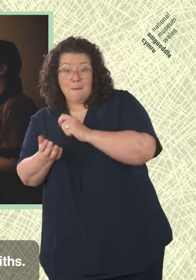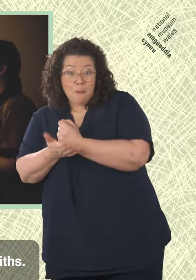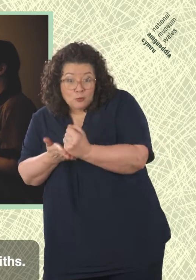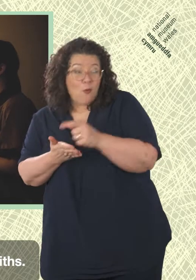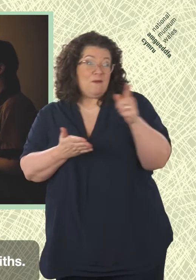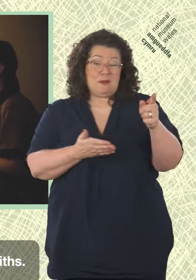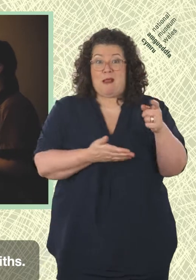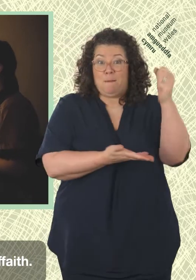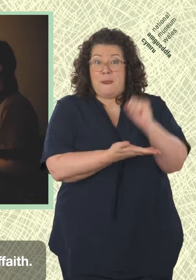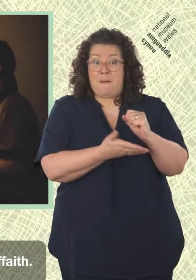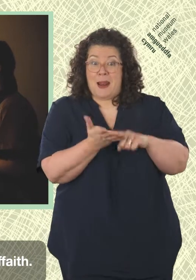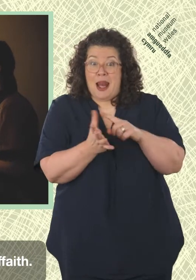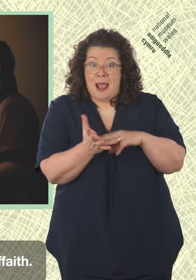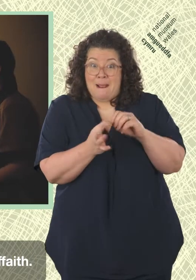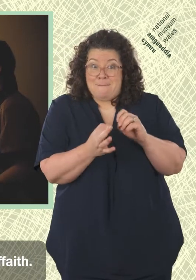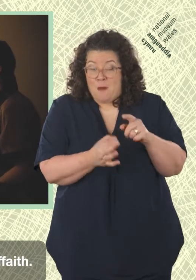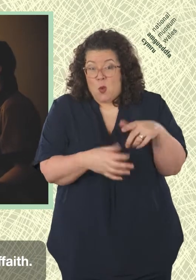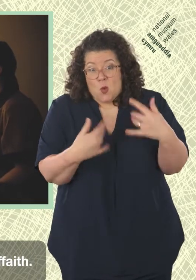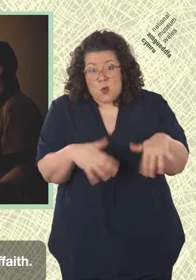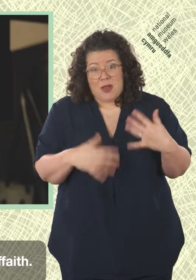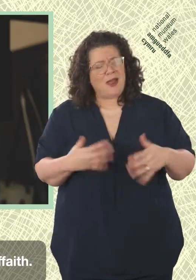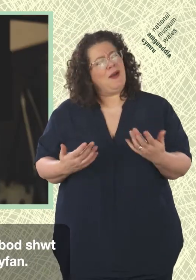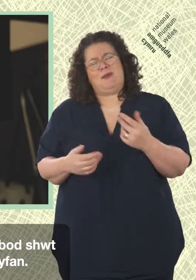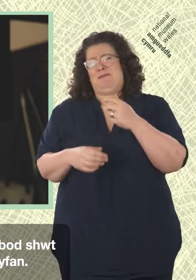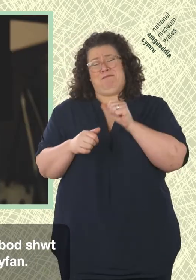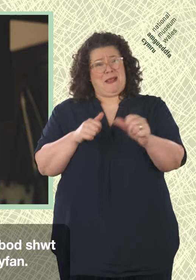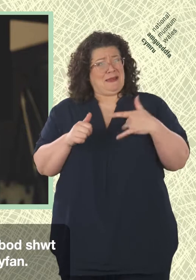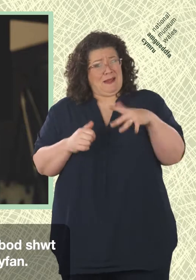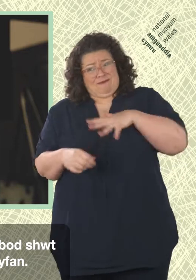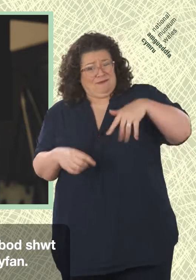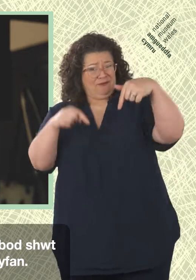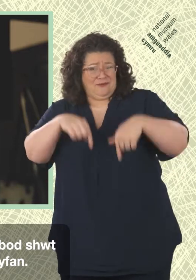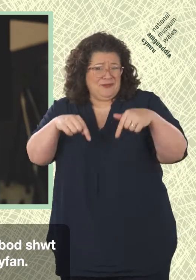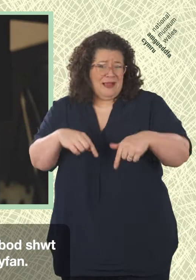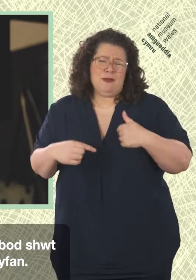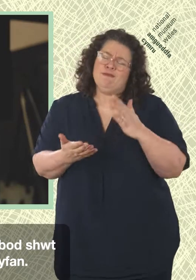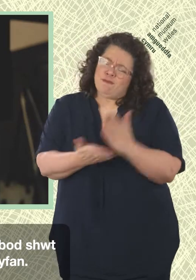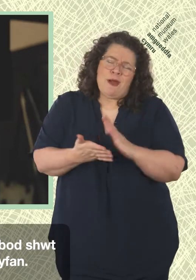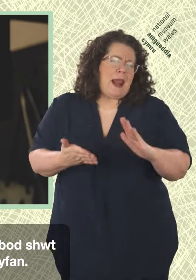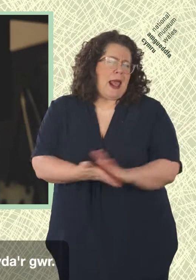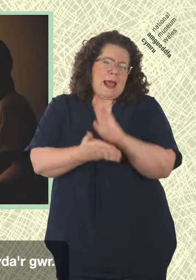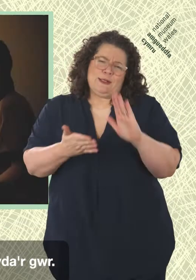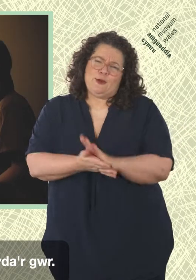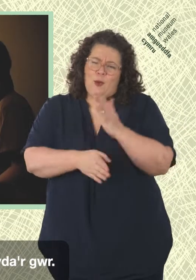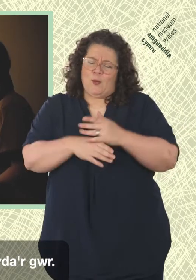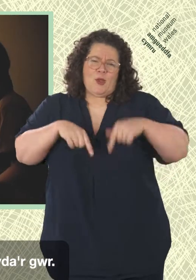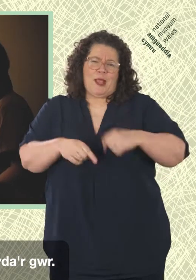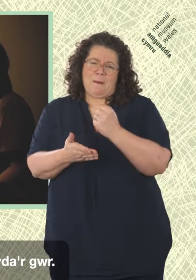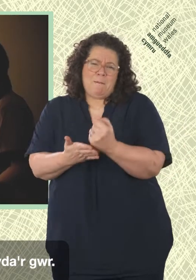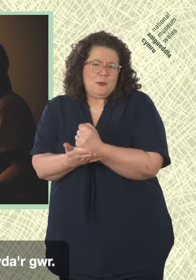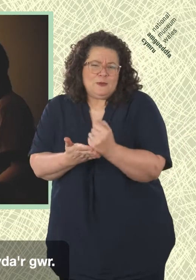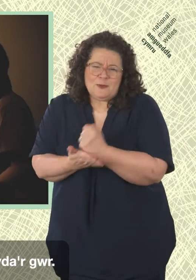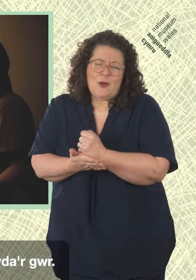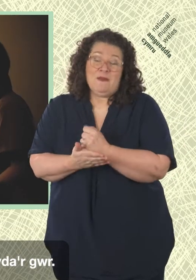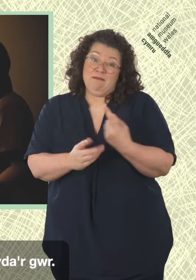Mrs Griffiths. Wel ie, amseru perffaith. Mrs Griffiths, sa'n gwybod sut i chi wneud y cyfan yn rheoli 2